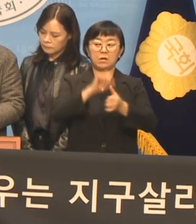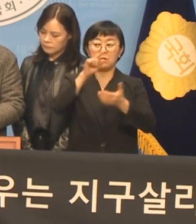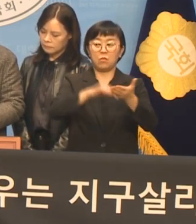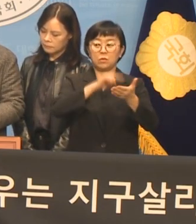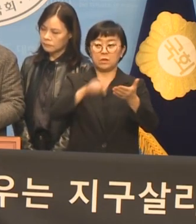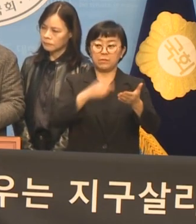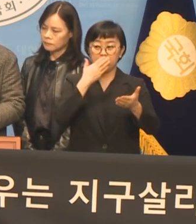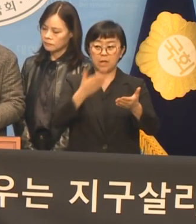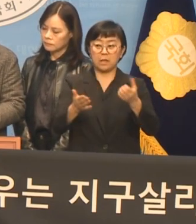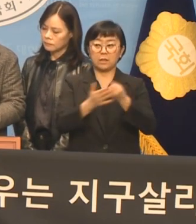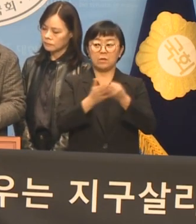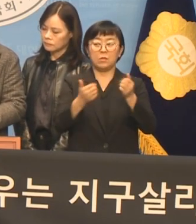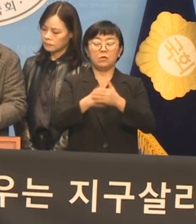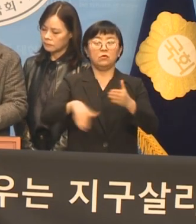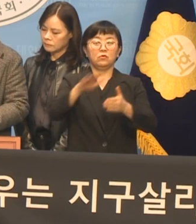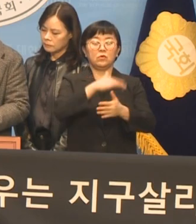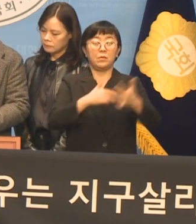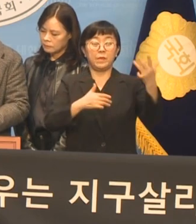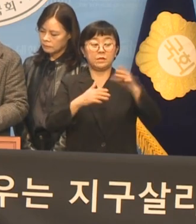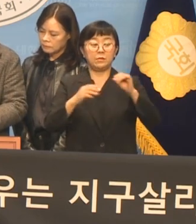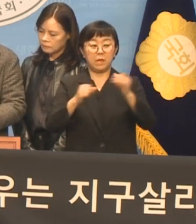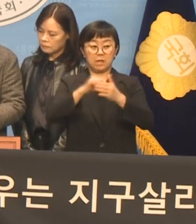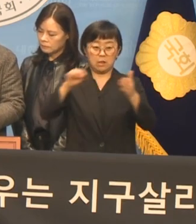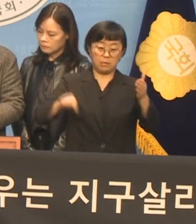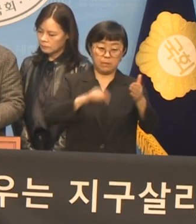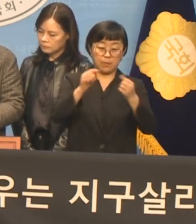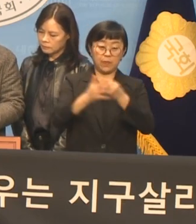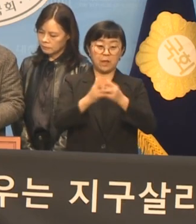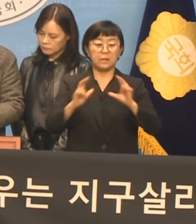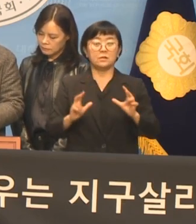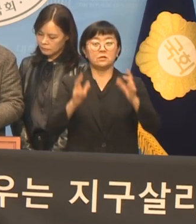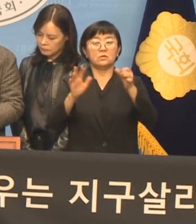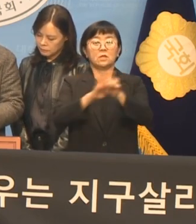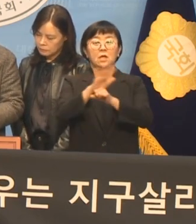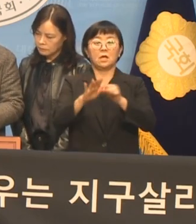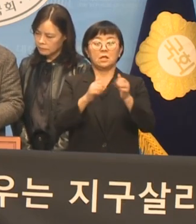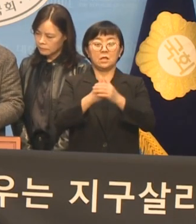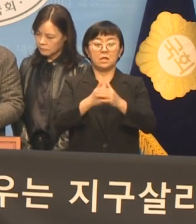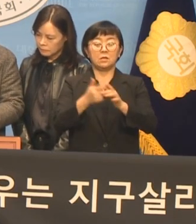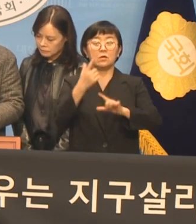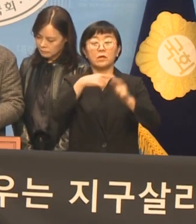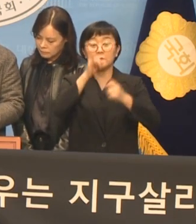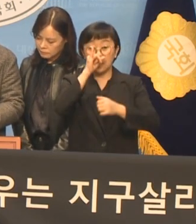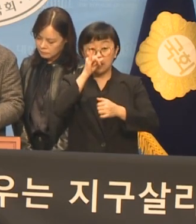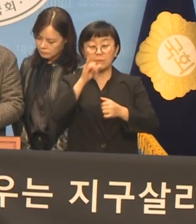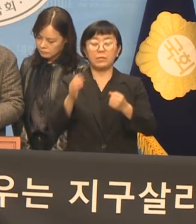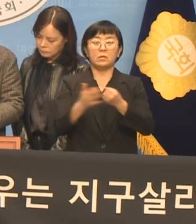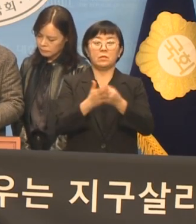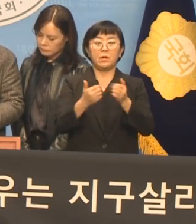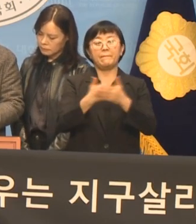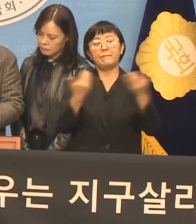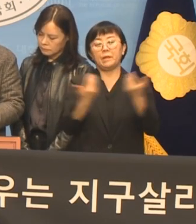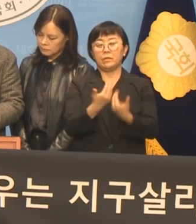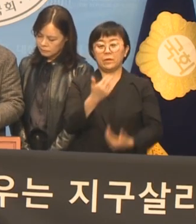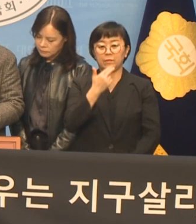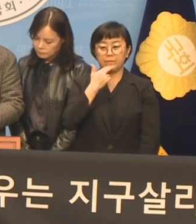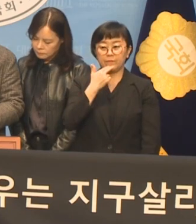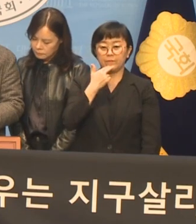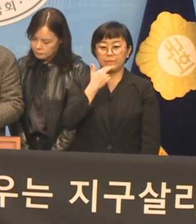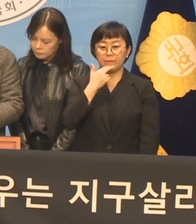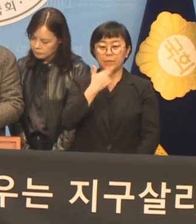있는 일이라. 아, 우리 8천만 가운데 지구사랑이 조금만이라도 있는 이가 있다면 반대하지 않을